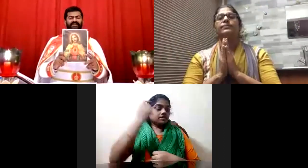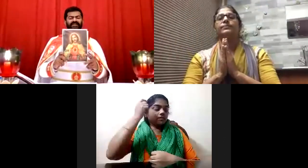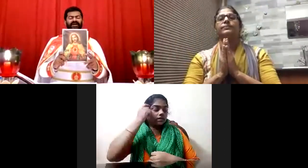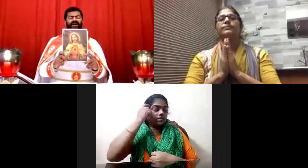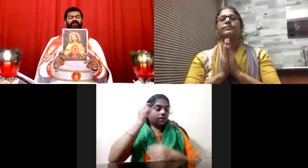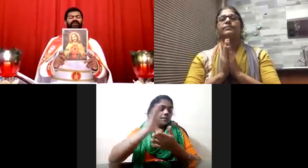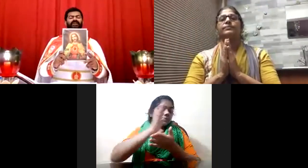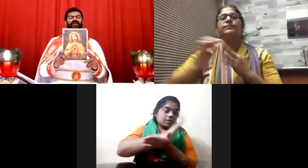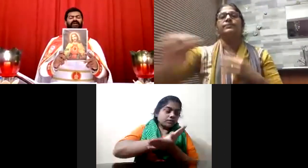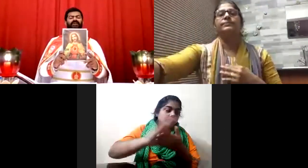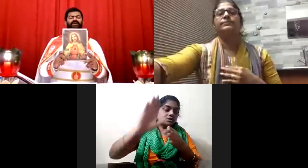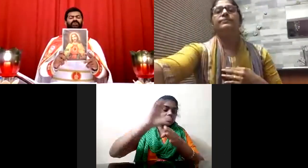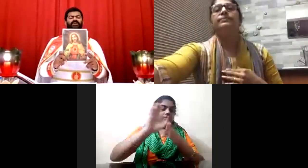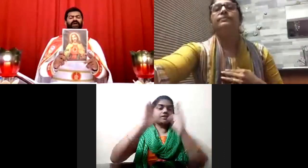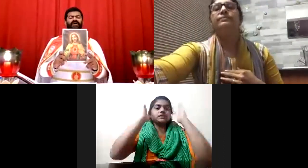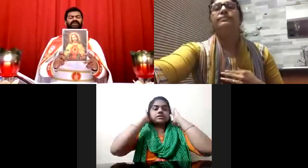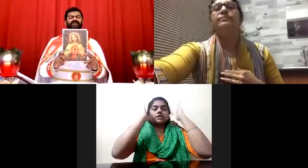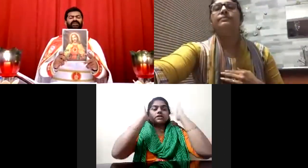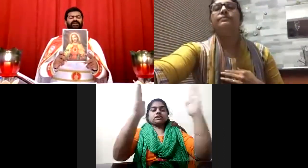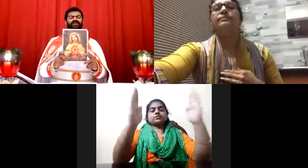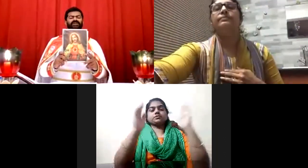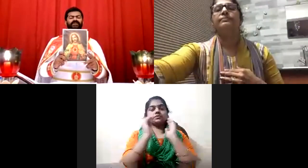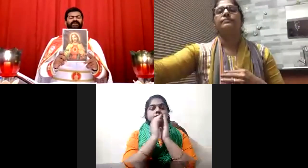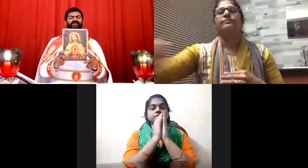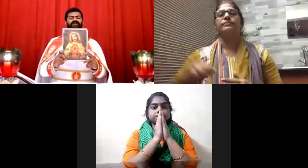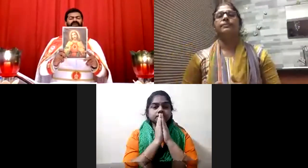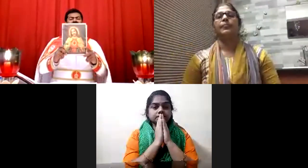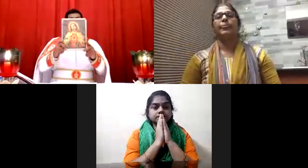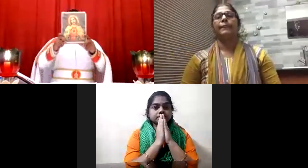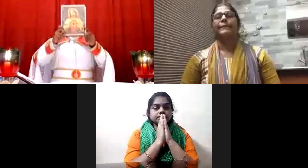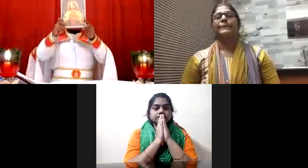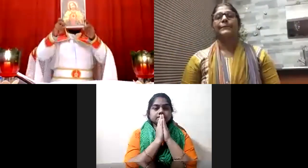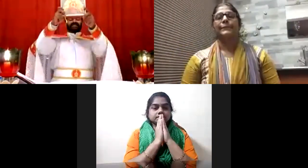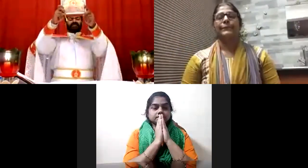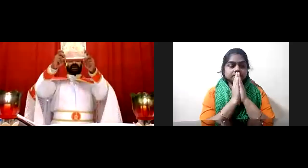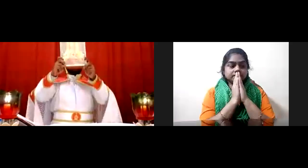നമുക്ക് ശ്രദ്ധാപൂർവം നിന്ന് പരിശുദ്ധ സുവിശേഷം ശ്രവിക്കാം.